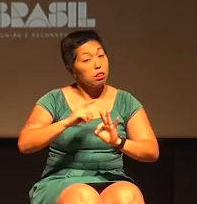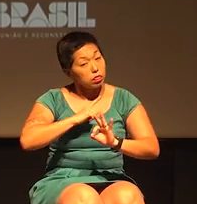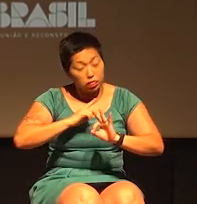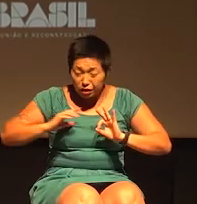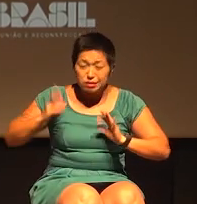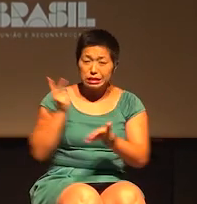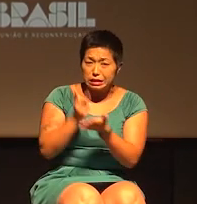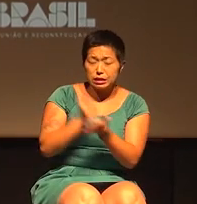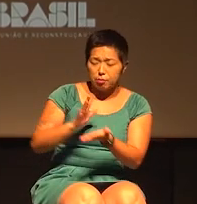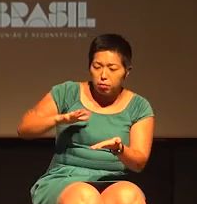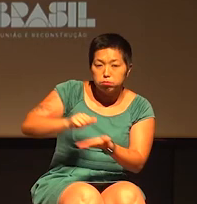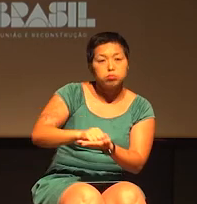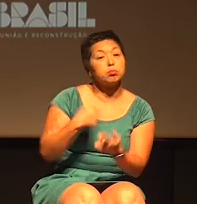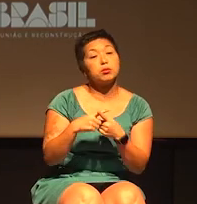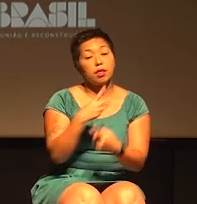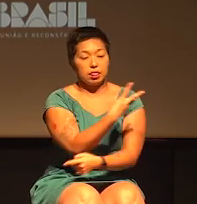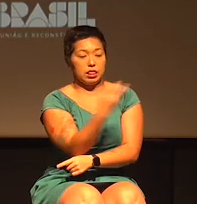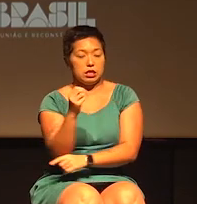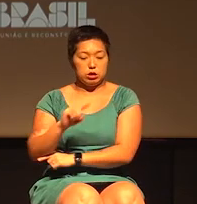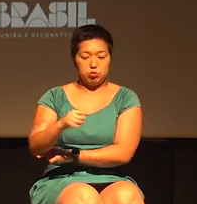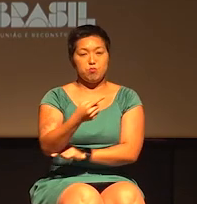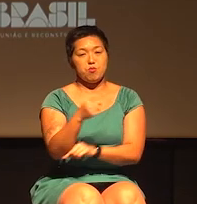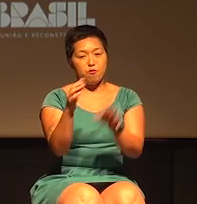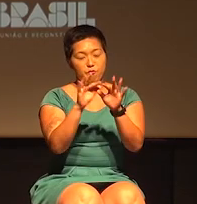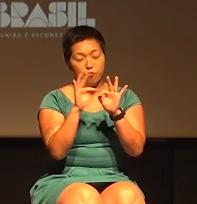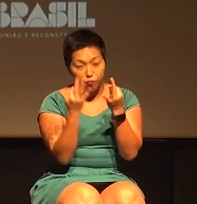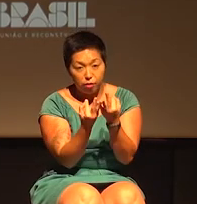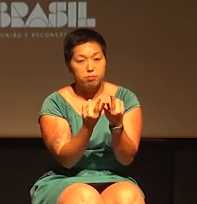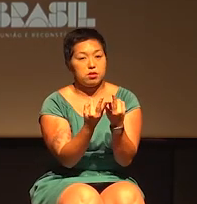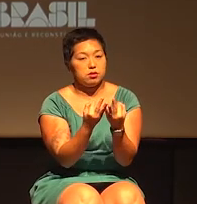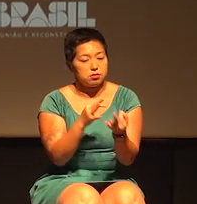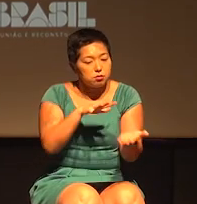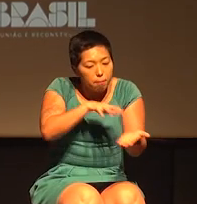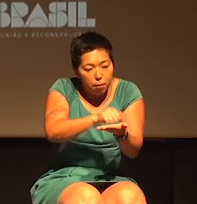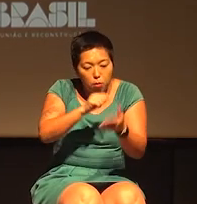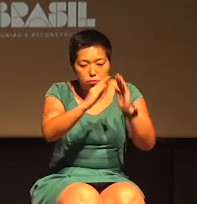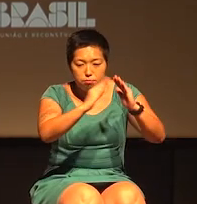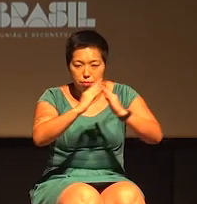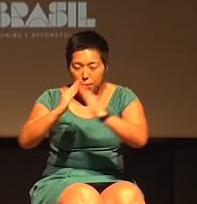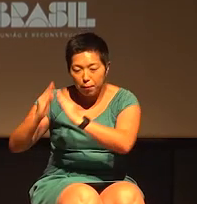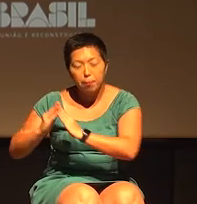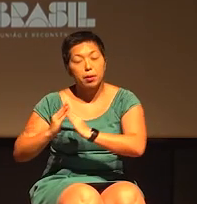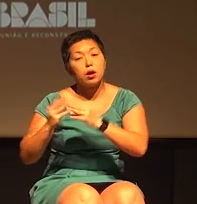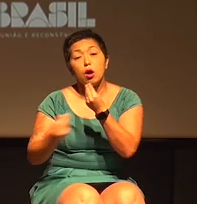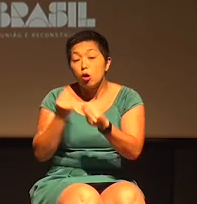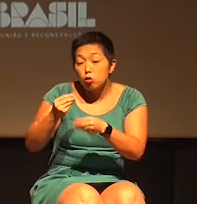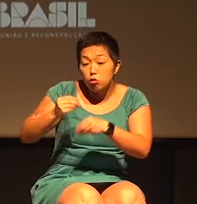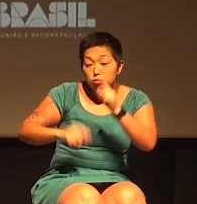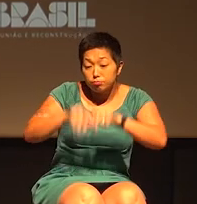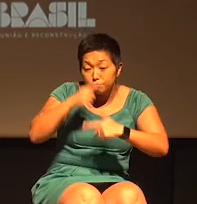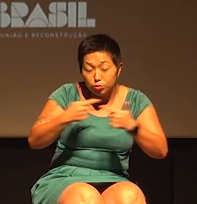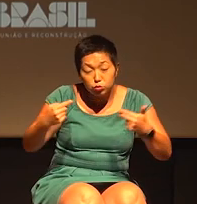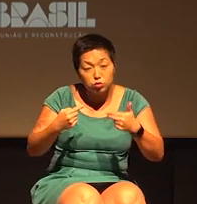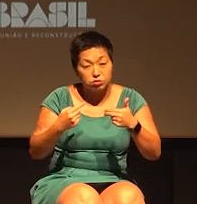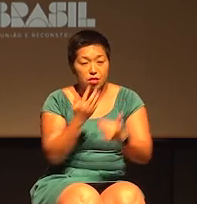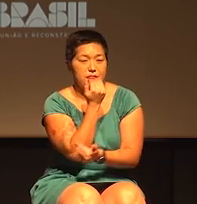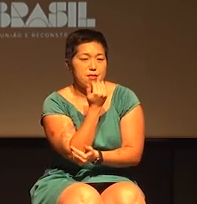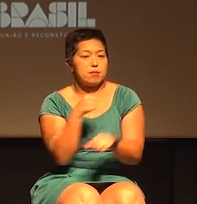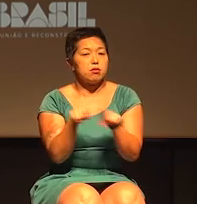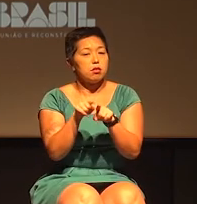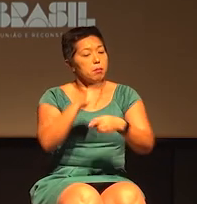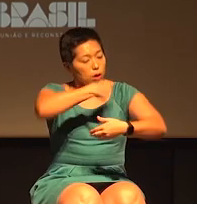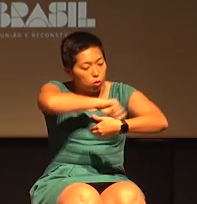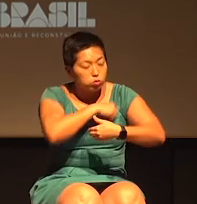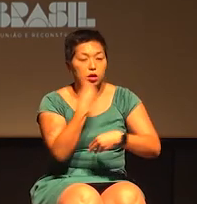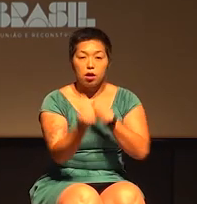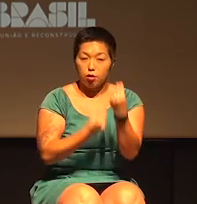da MST são 300.000 famílias né assentadas E então tem todo esse acúmulo de como produzir alimentos para muita gente Mas também como cozinhar